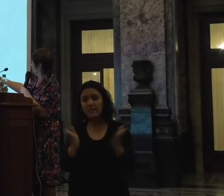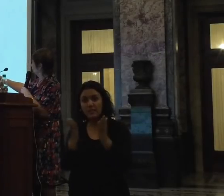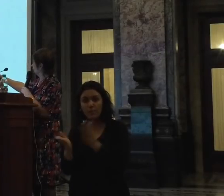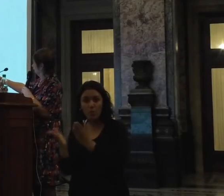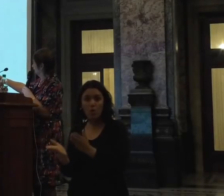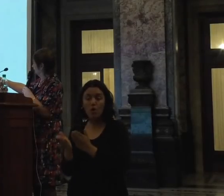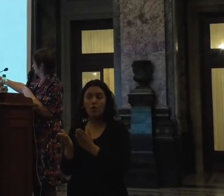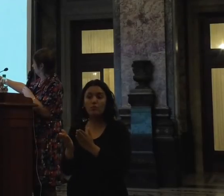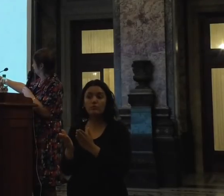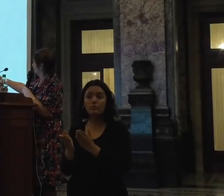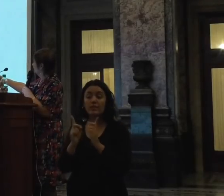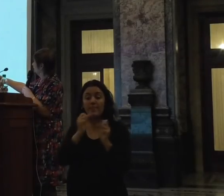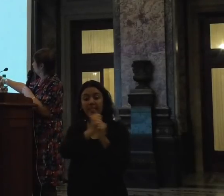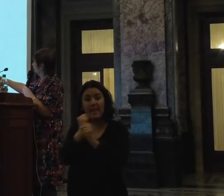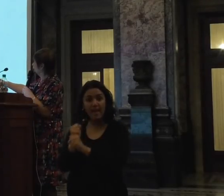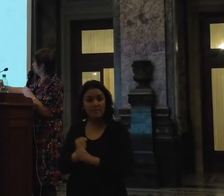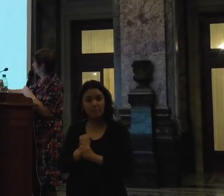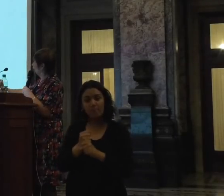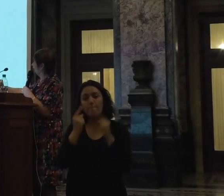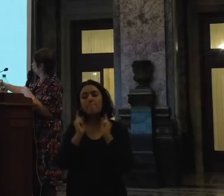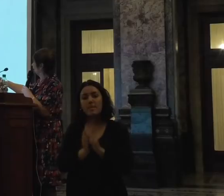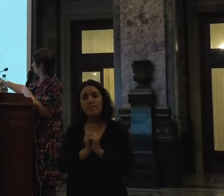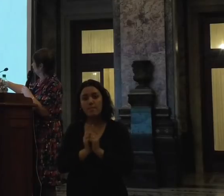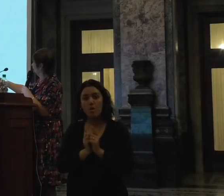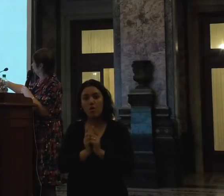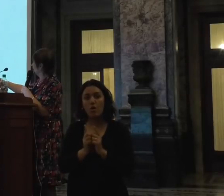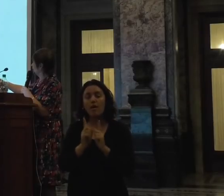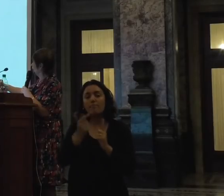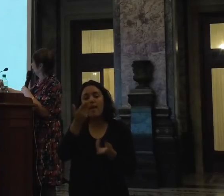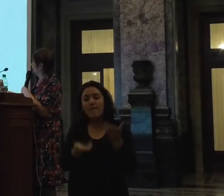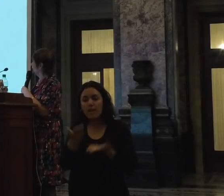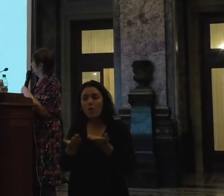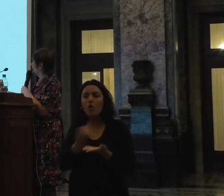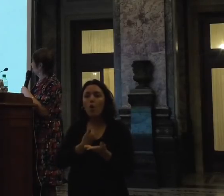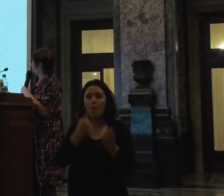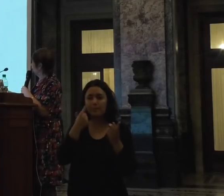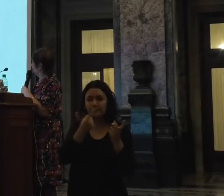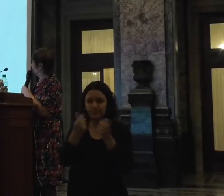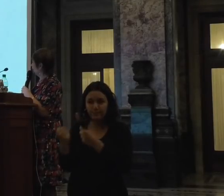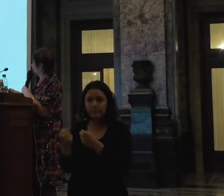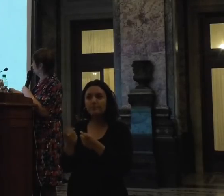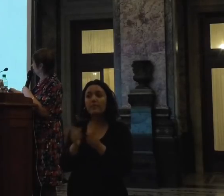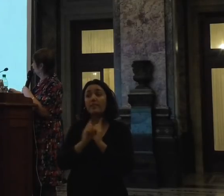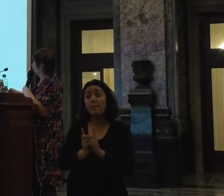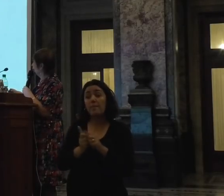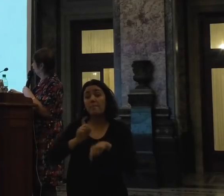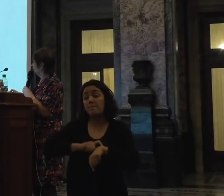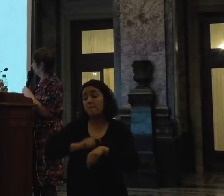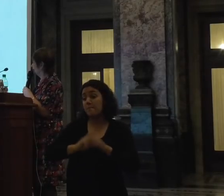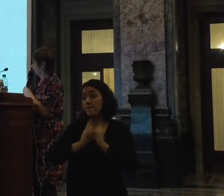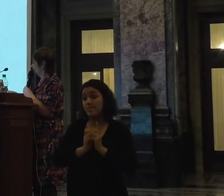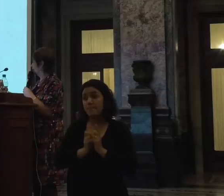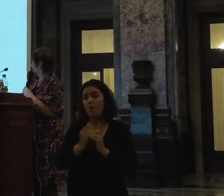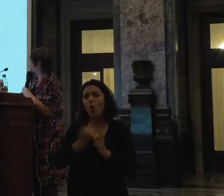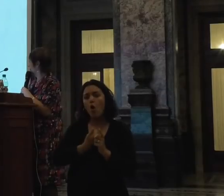mismo tipo de tareas. Vamos a ver cuál es su rendimiento perceptual y al mismo tiempo vamos a ver cómo